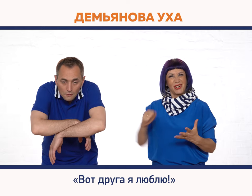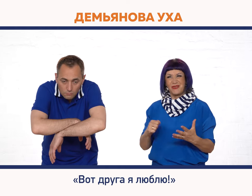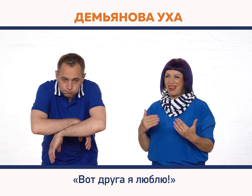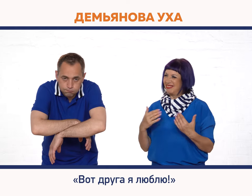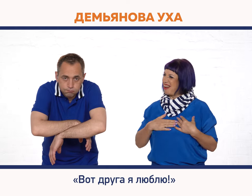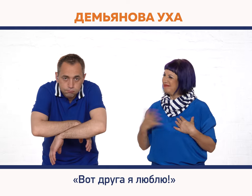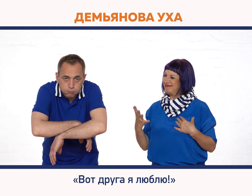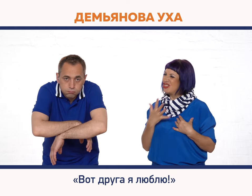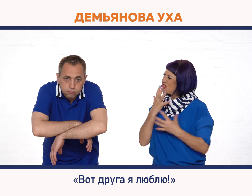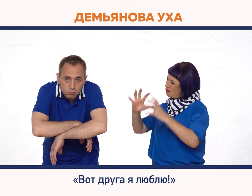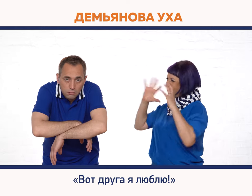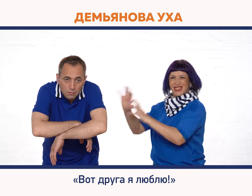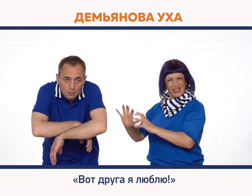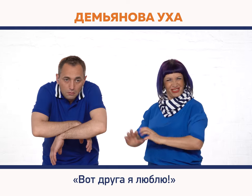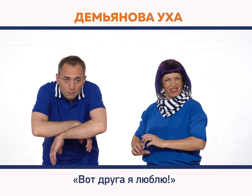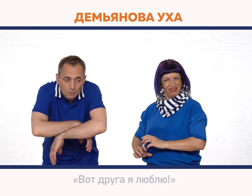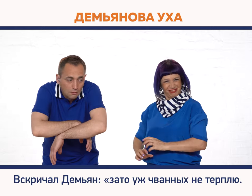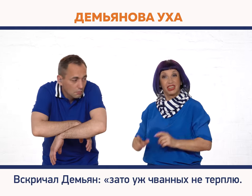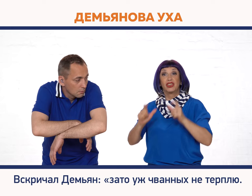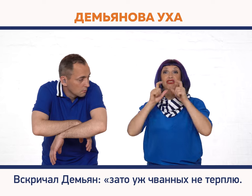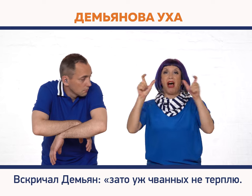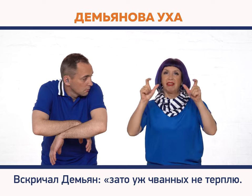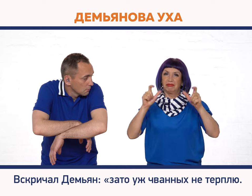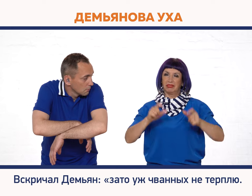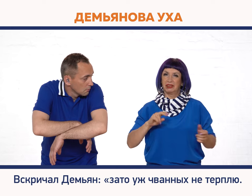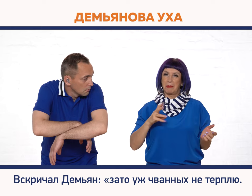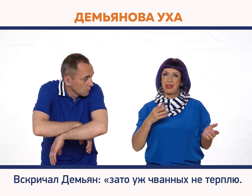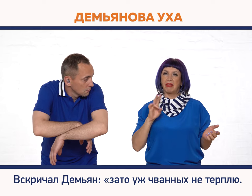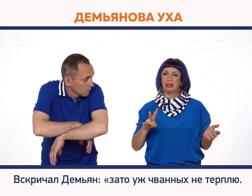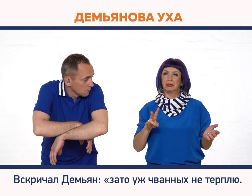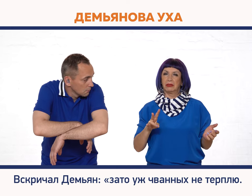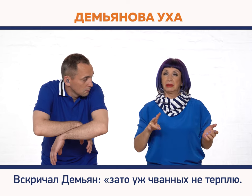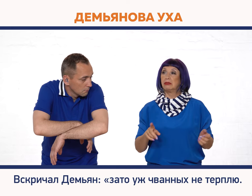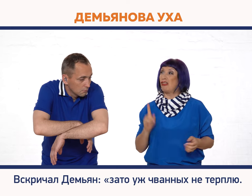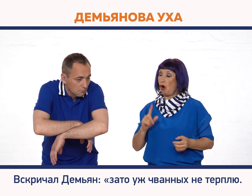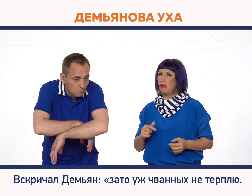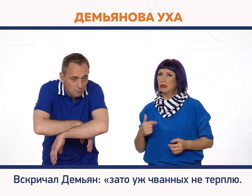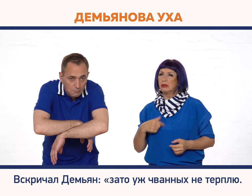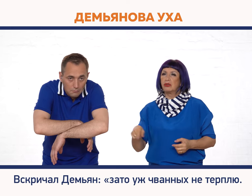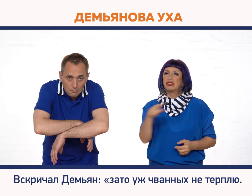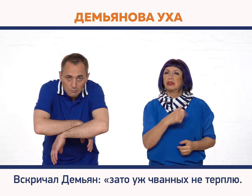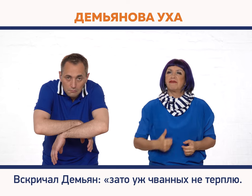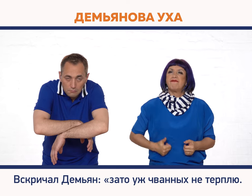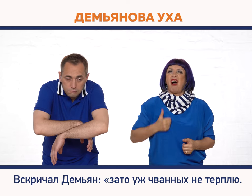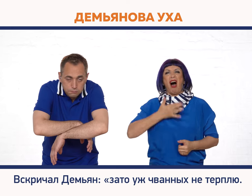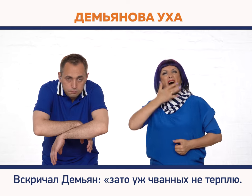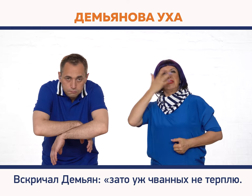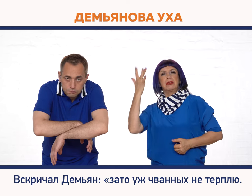«Вот друга я люблю!» — вскричал Демьян. «Зато уж